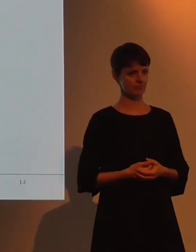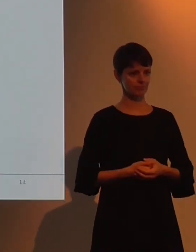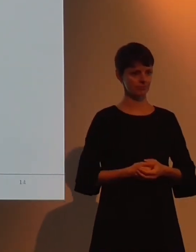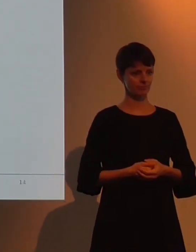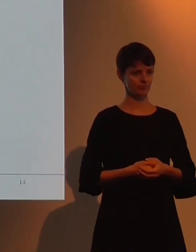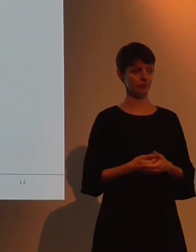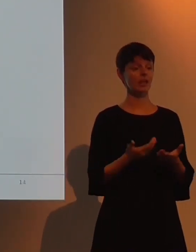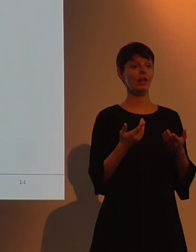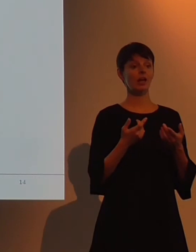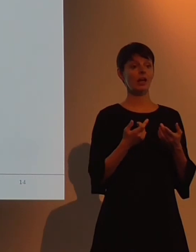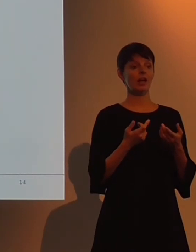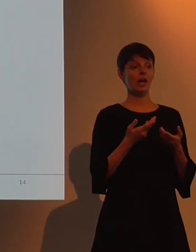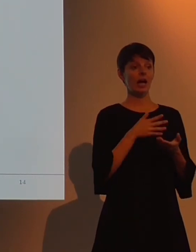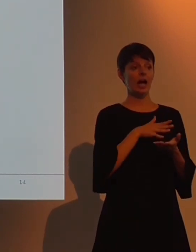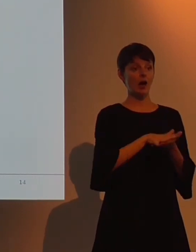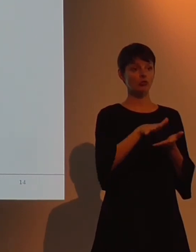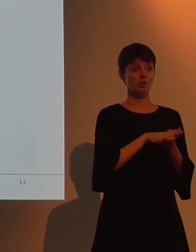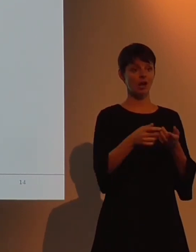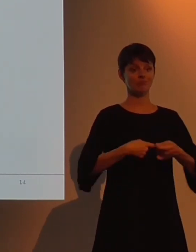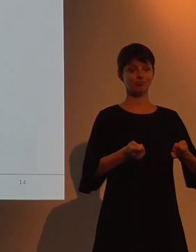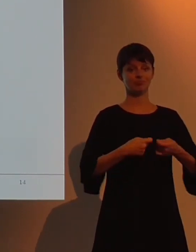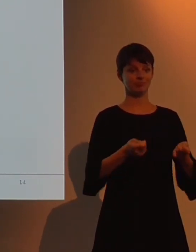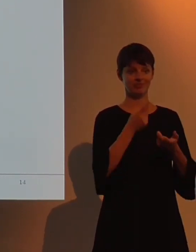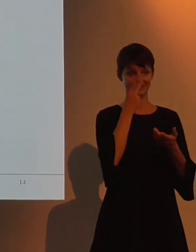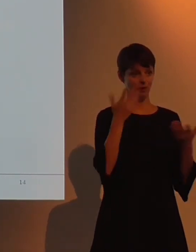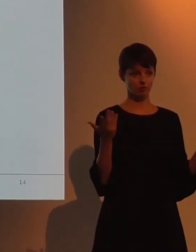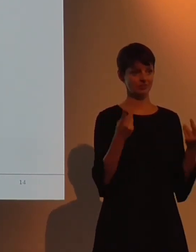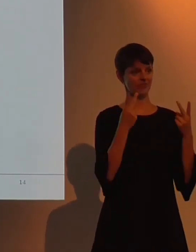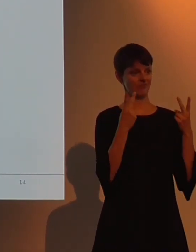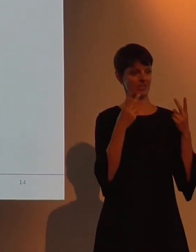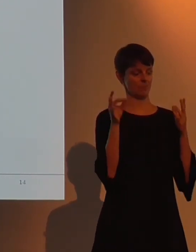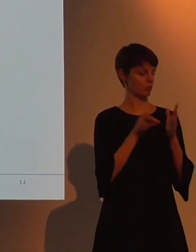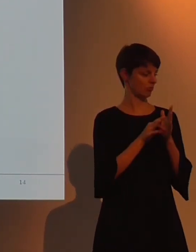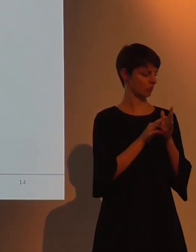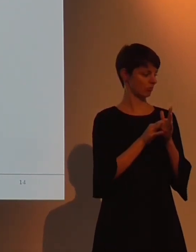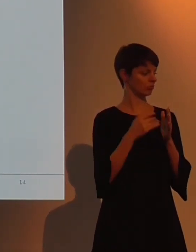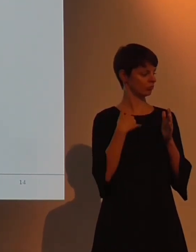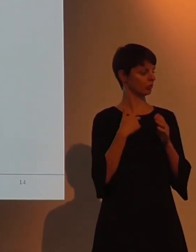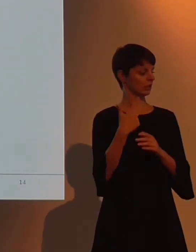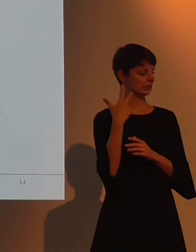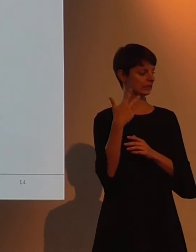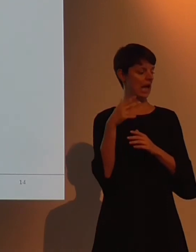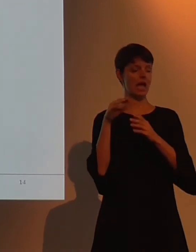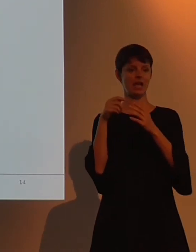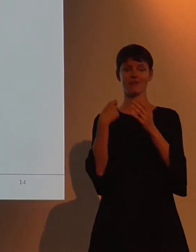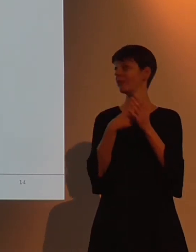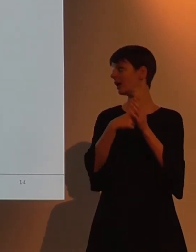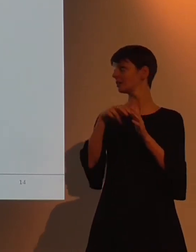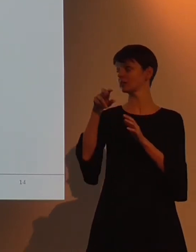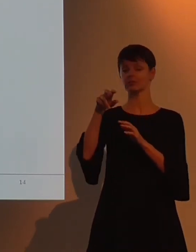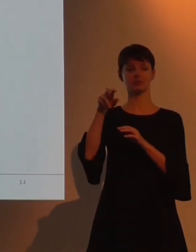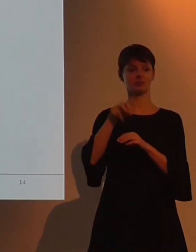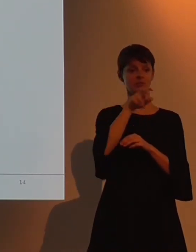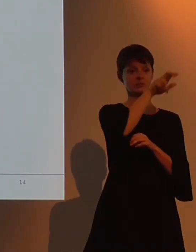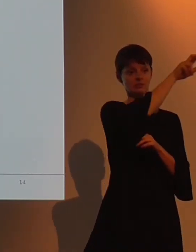Komme ich zu den Ausgaben? Das ist ausgestrahlt. Das heißt aber auch zum Beispiel Formate wie Uncovered oder jetzt gestern Abend wurde die